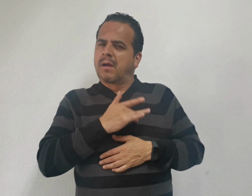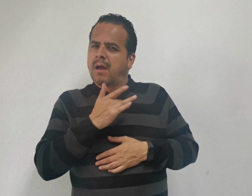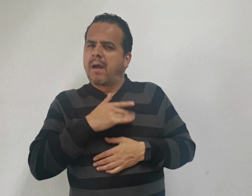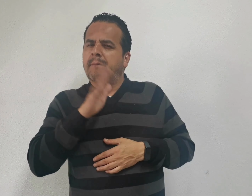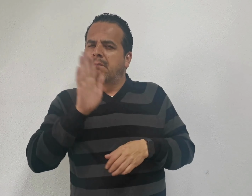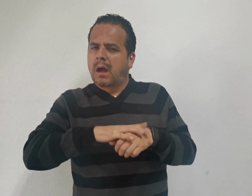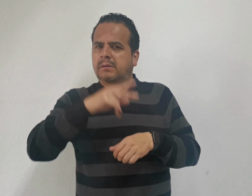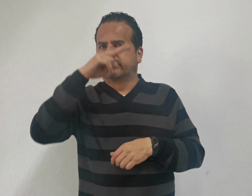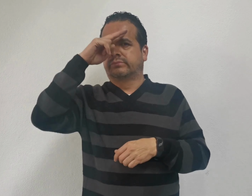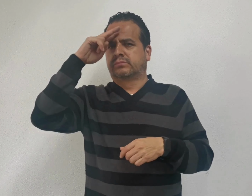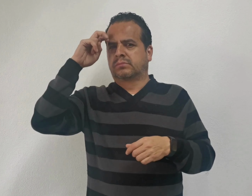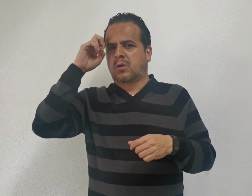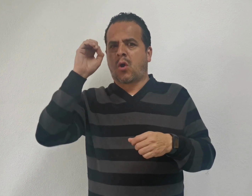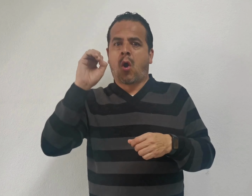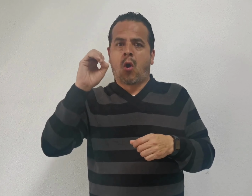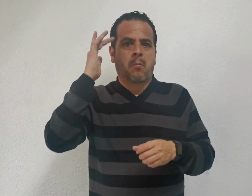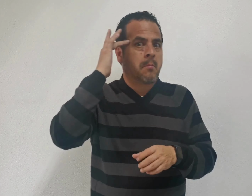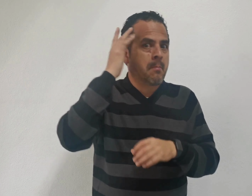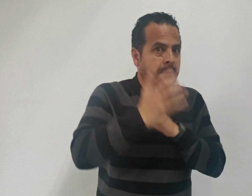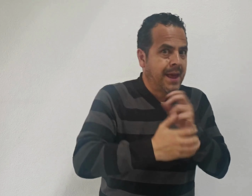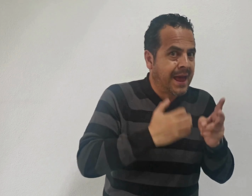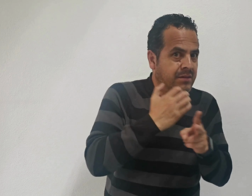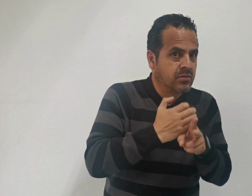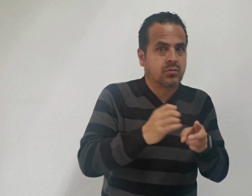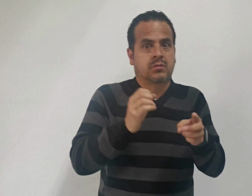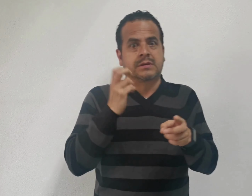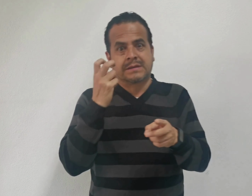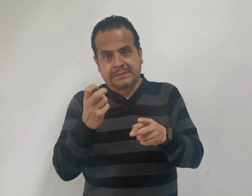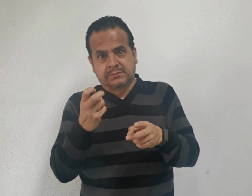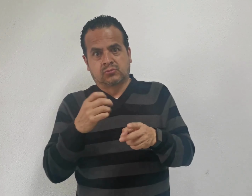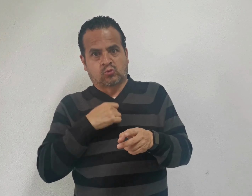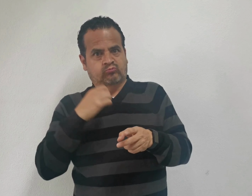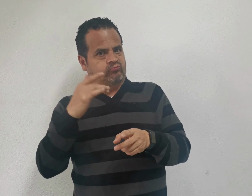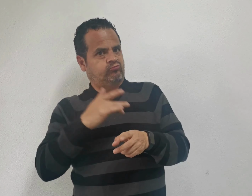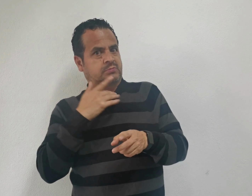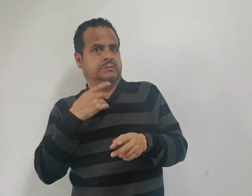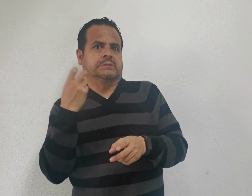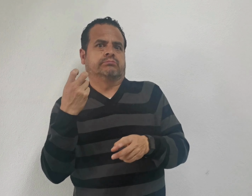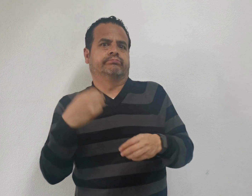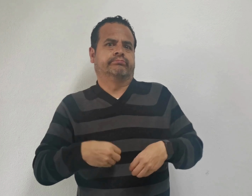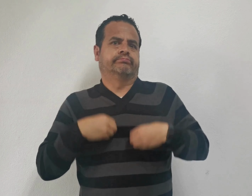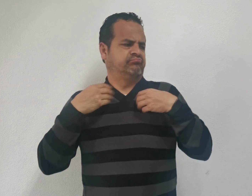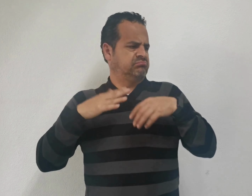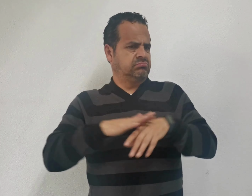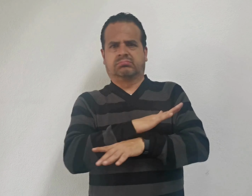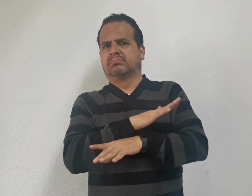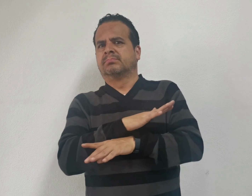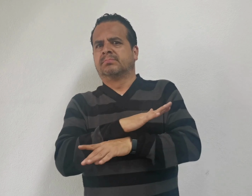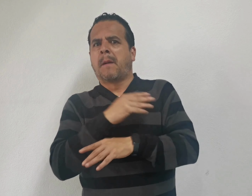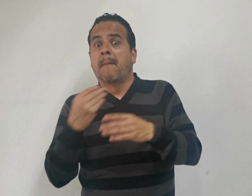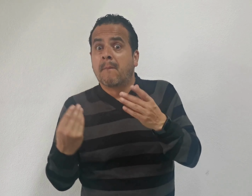cumpleaños los cumpleaños también para mí marcan este cierre de la vuelta al Sol y y nuevo inicio Así que nos gustaría invitarlos a que nos